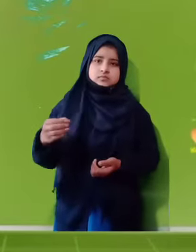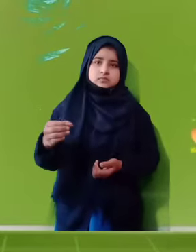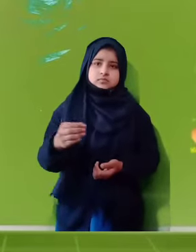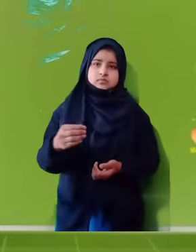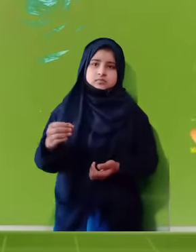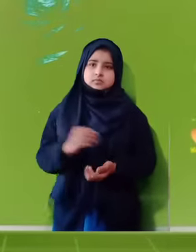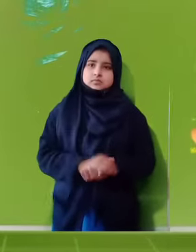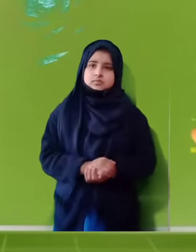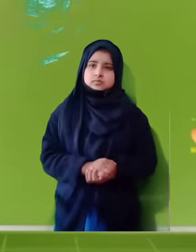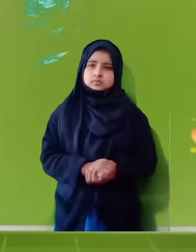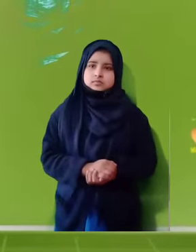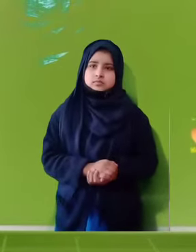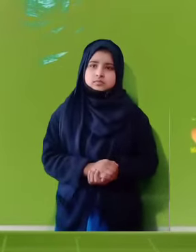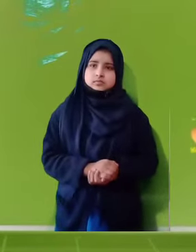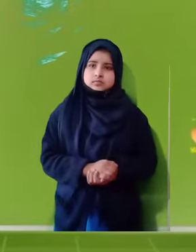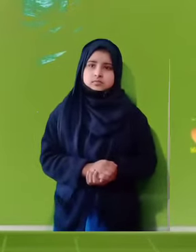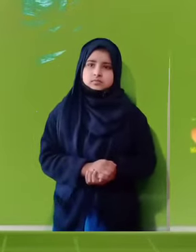महलूल,